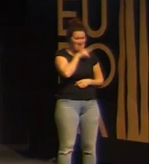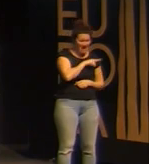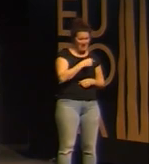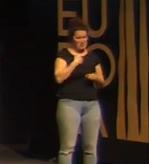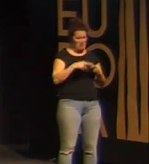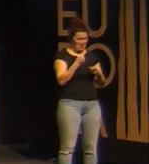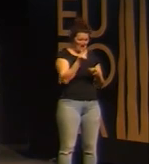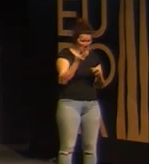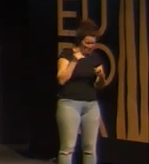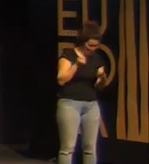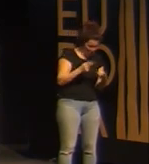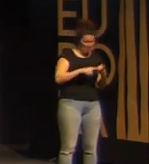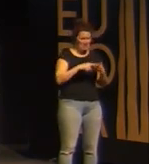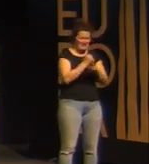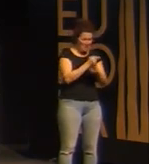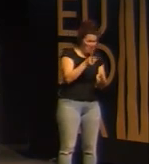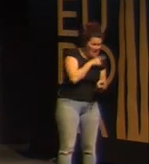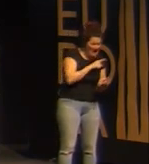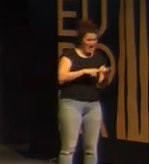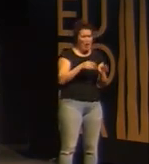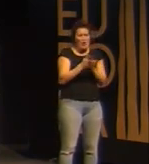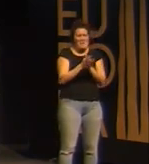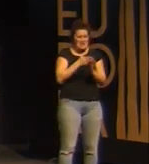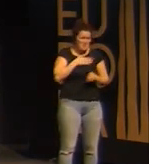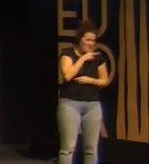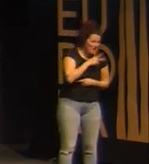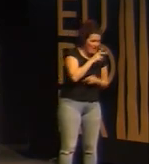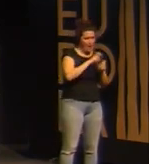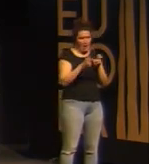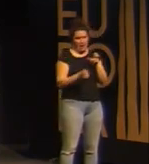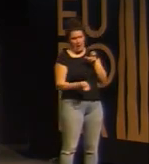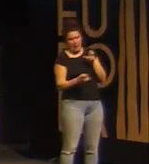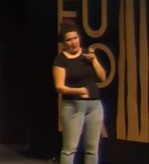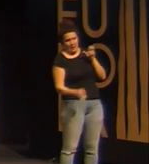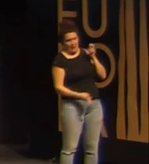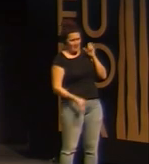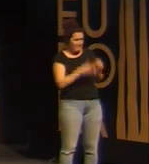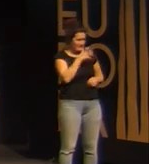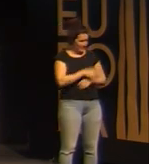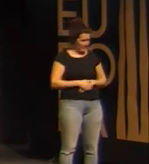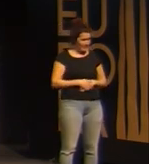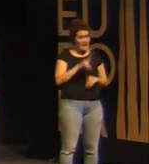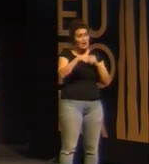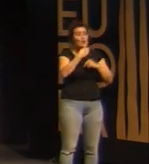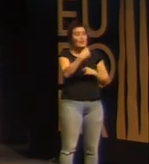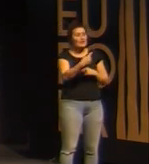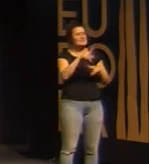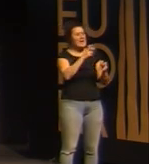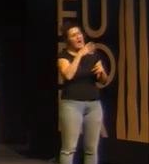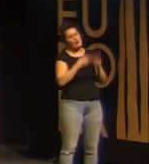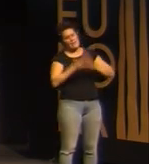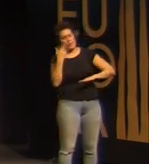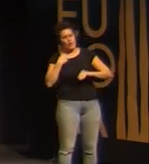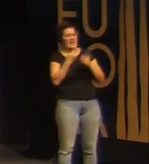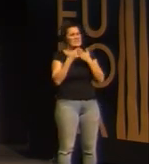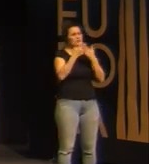cobro poco trabajo mal mi compañero es verde bum bum y luego dices y ahora me voy a la escuela de